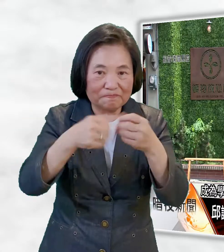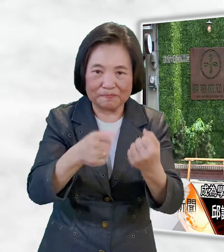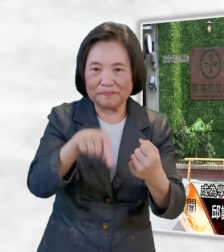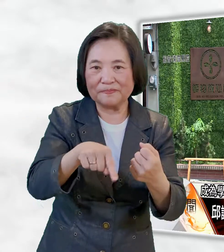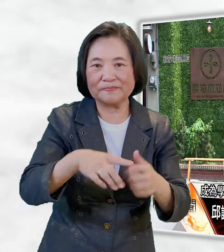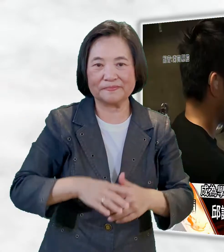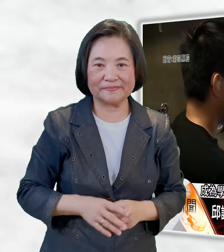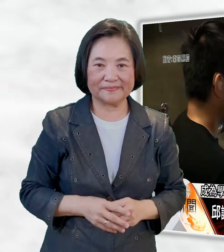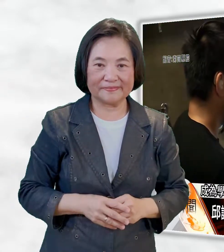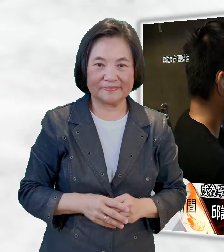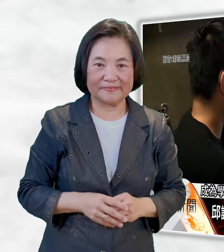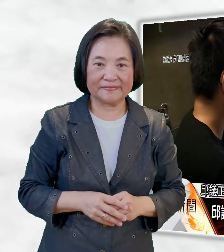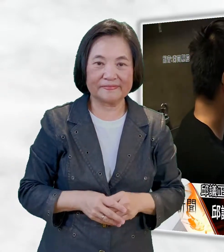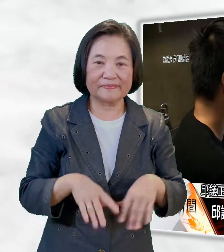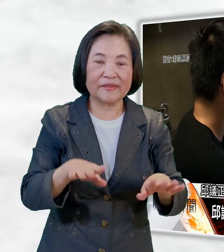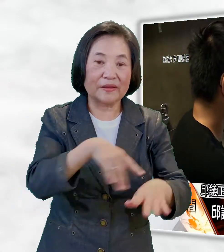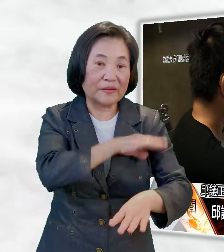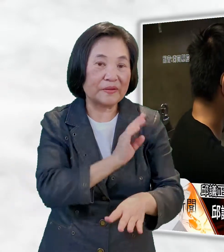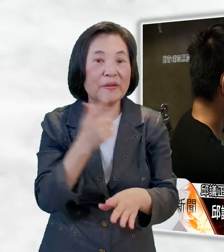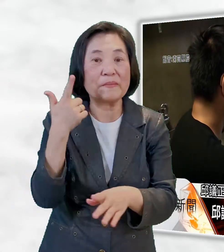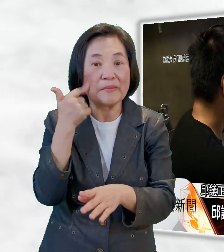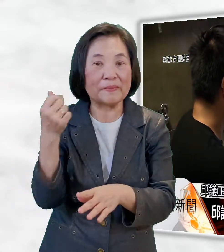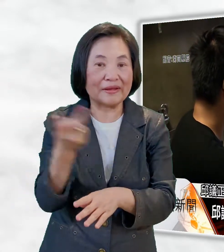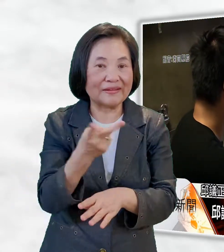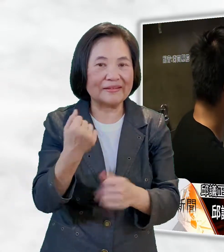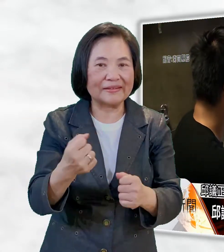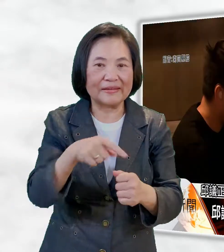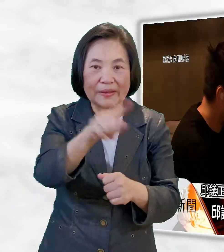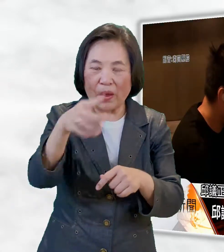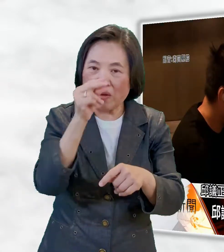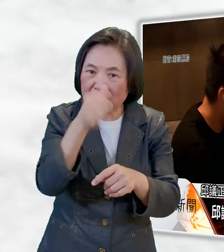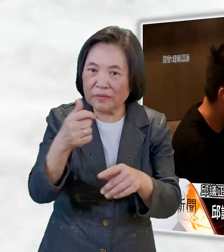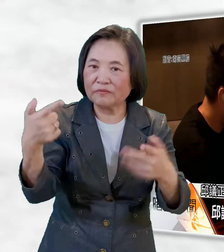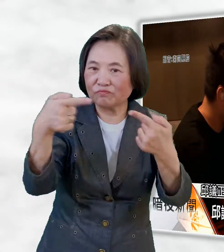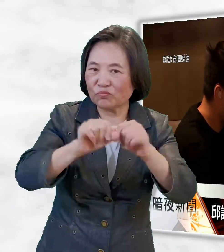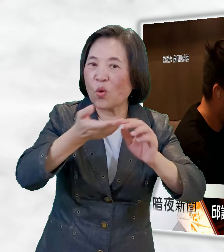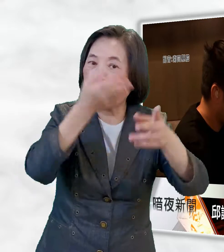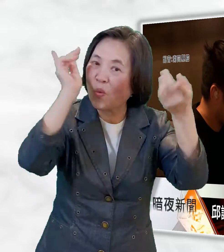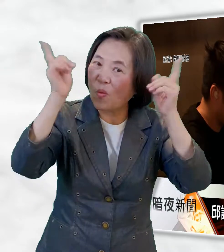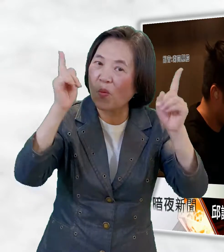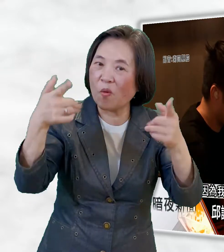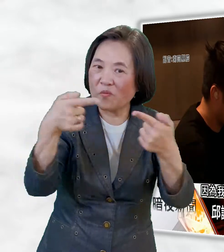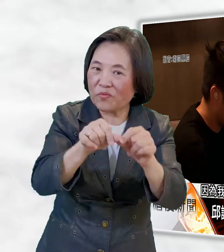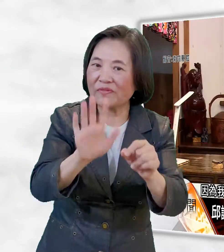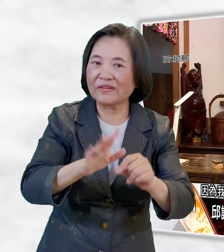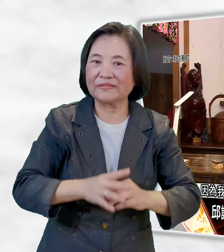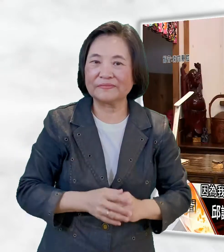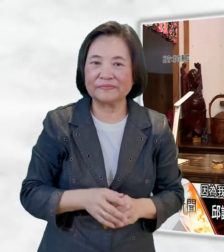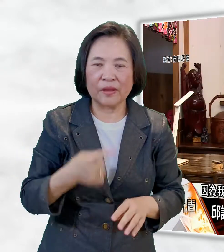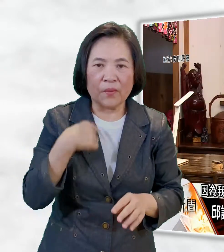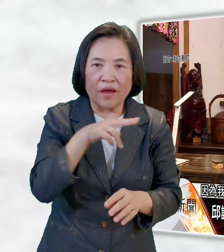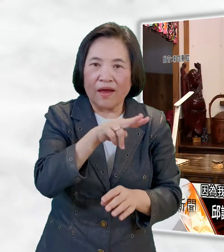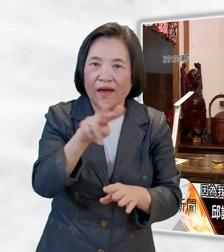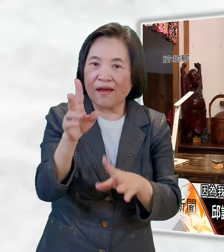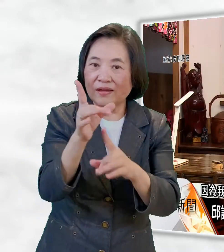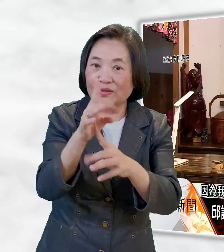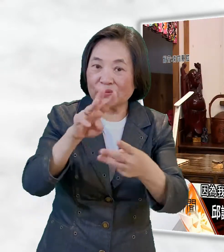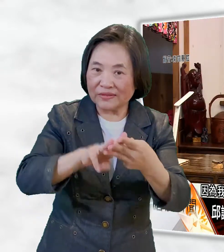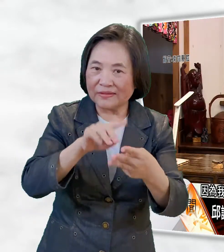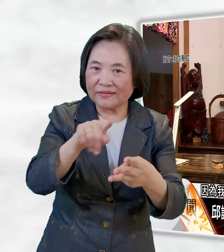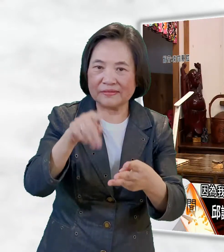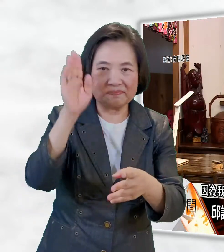调查的平台。邱义珍也同阿爸同菜地特色用业立场。 伊为了较高竹